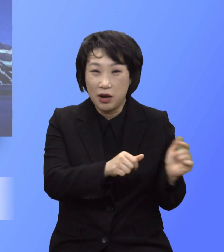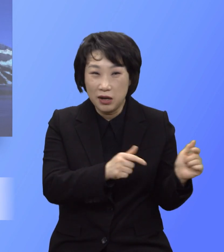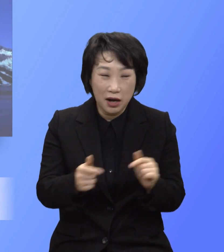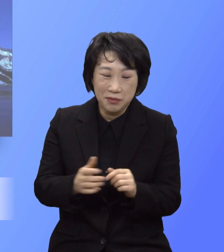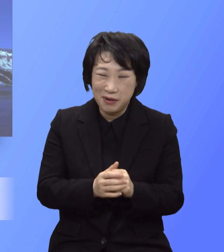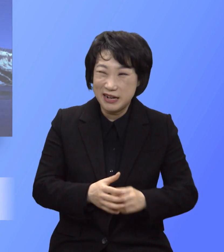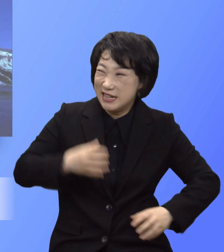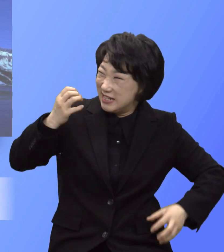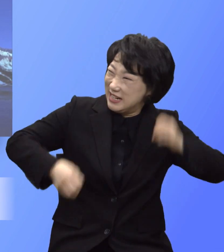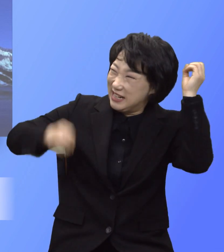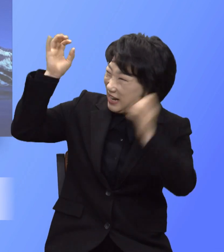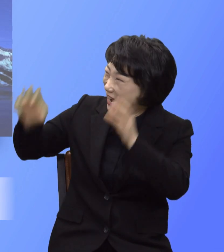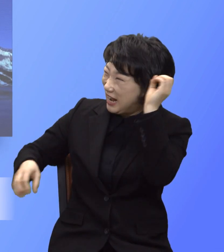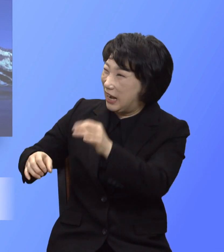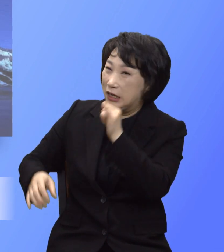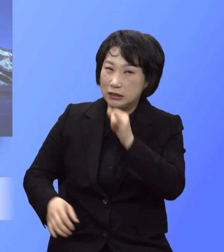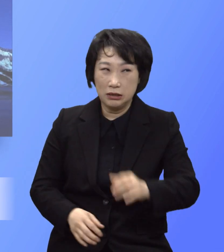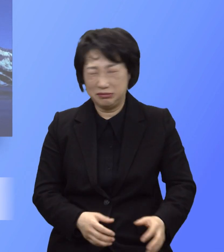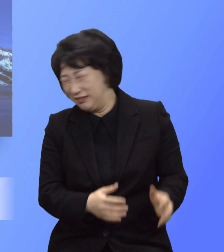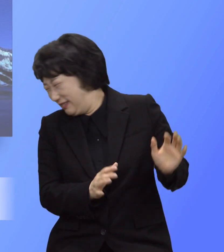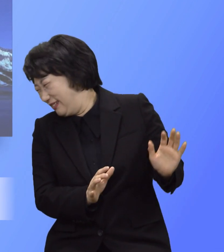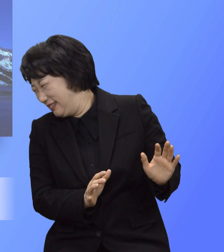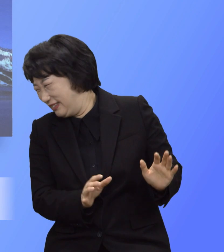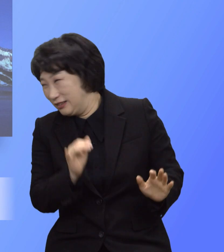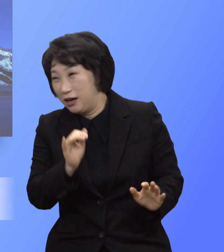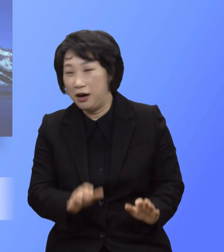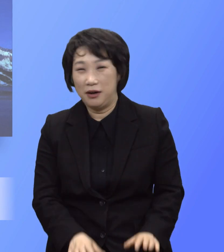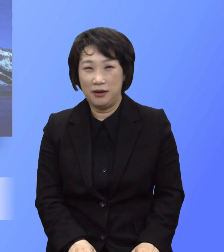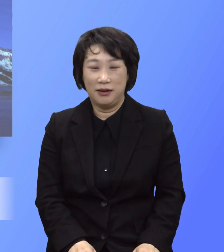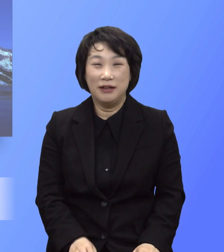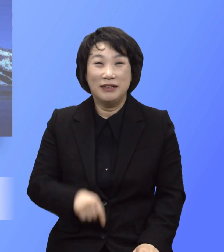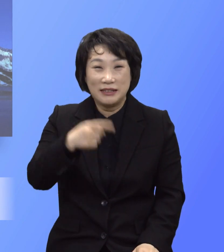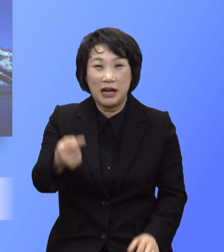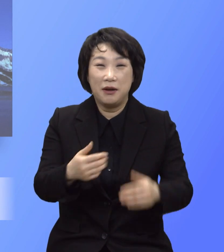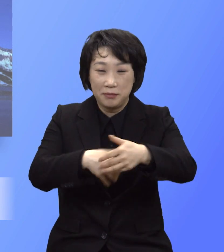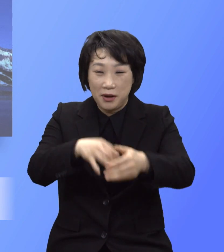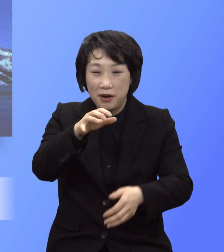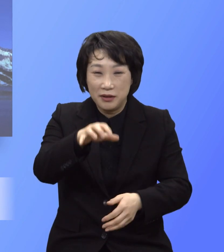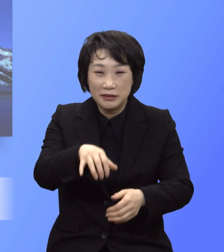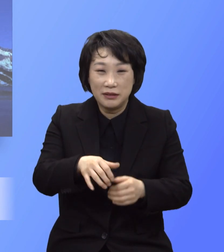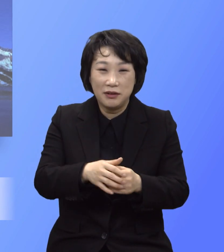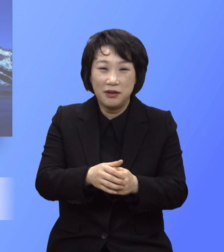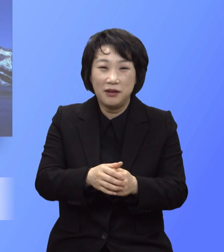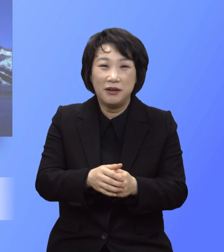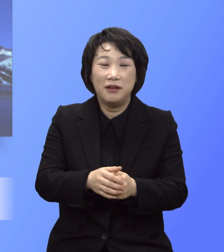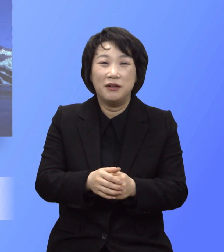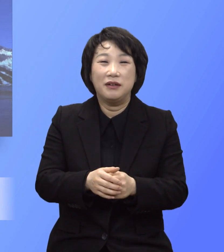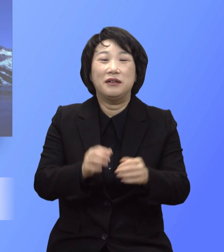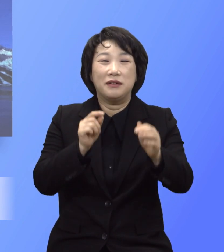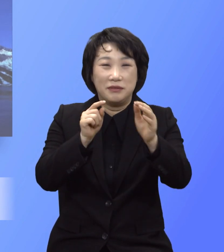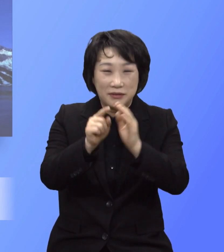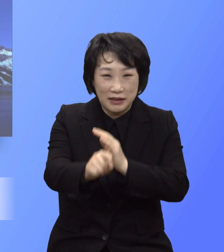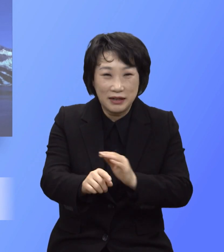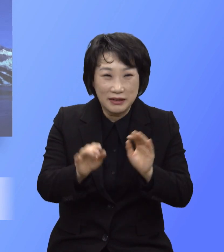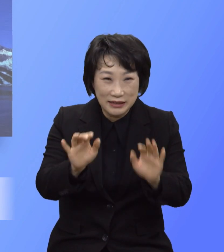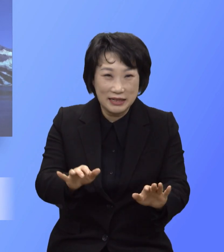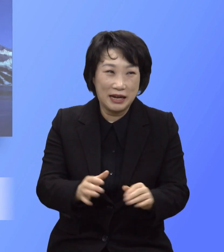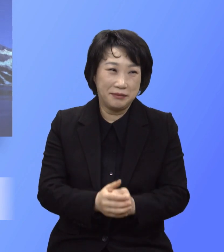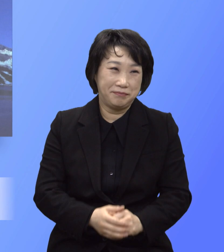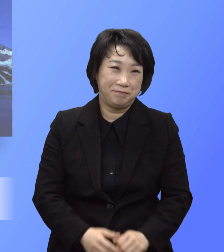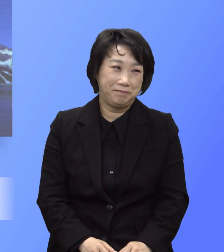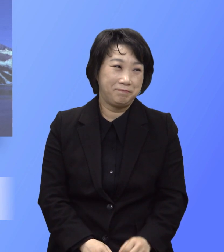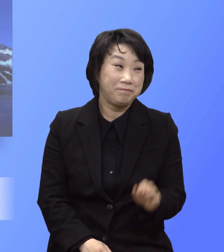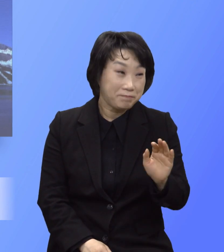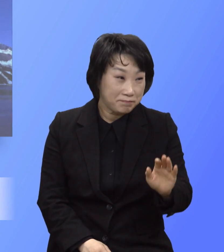물건을 집어던집니다. 그리고 또 문 열고 또 들어가. 죄송합니다.